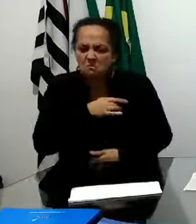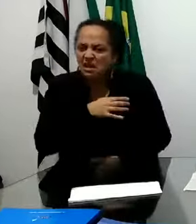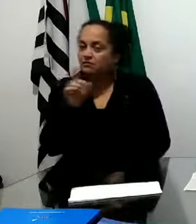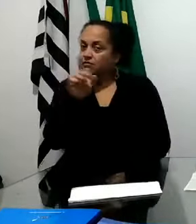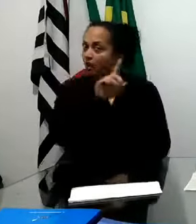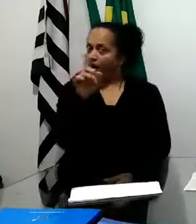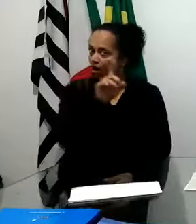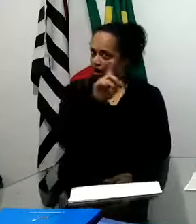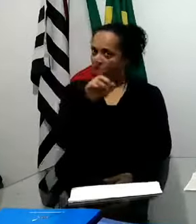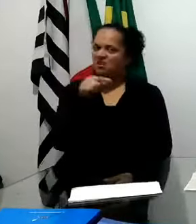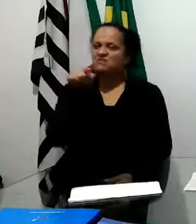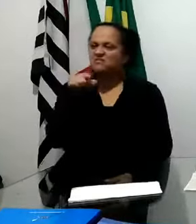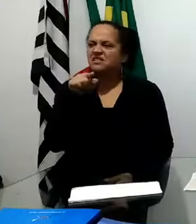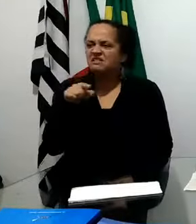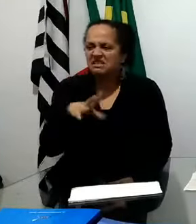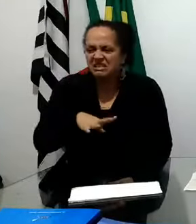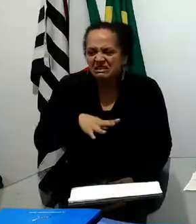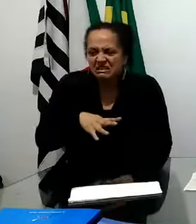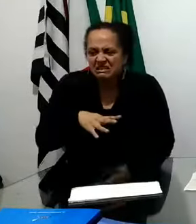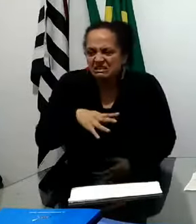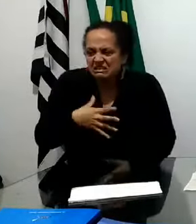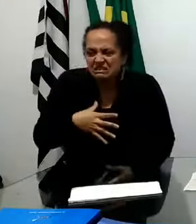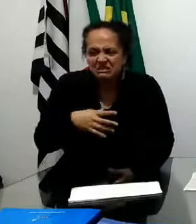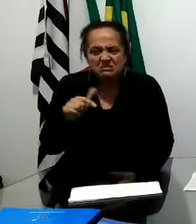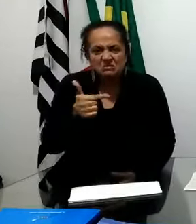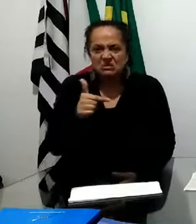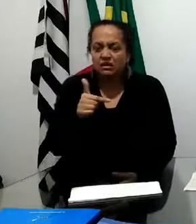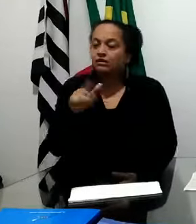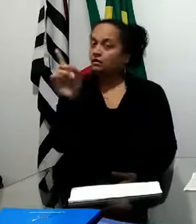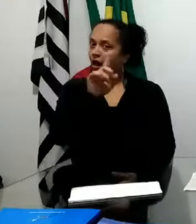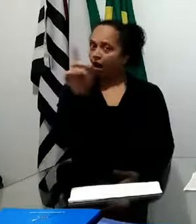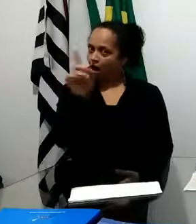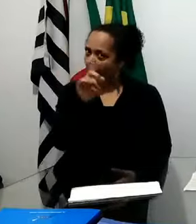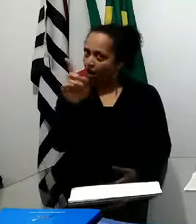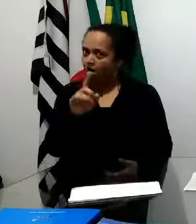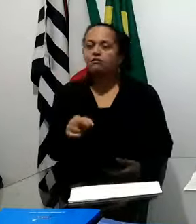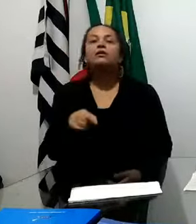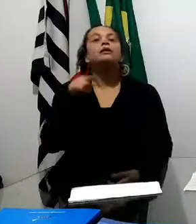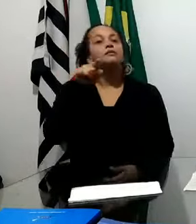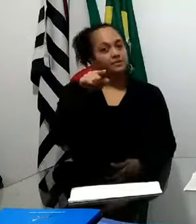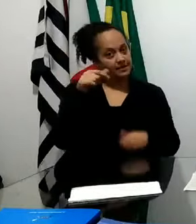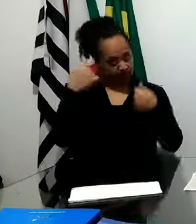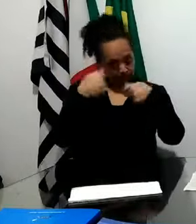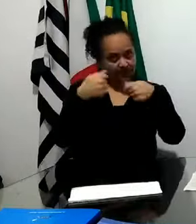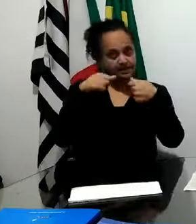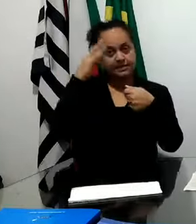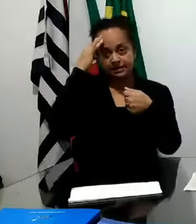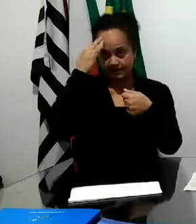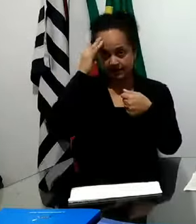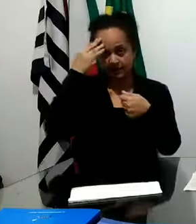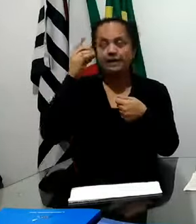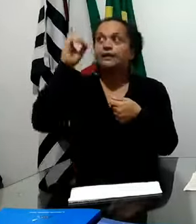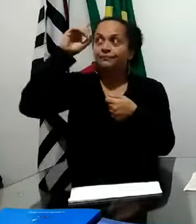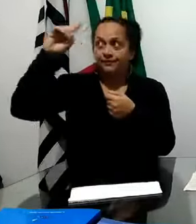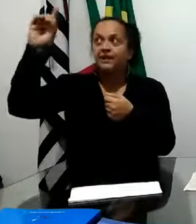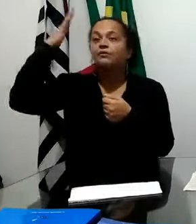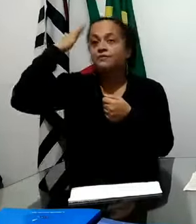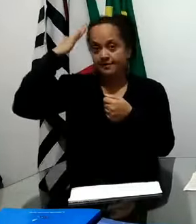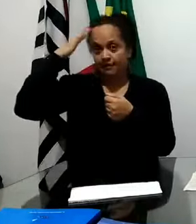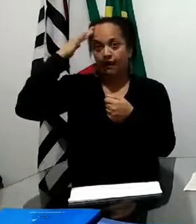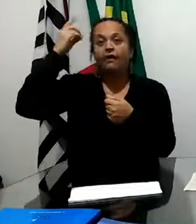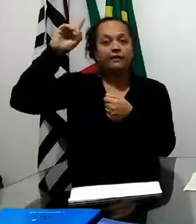sinta desencorajado. Não, é para que você entenda que Deus reina, Deus governa, Ele é